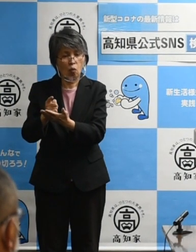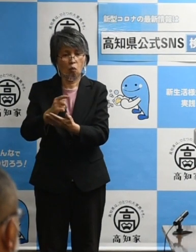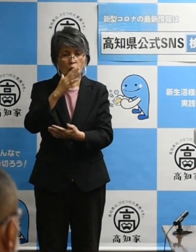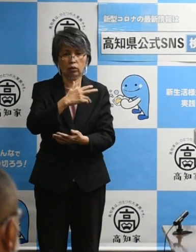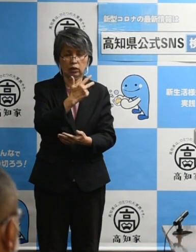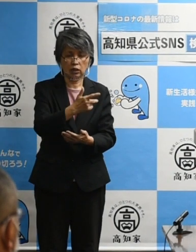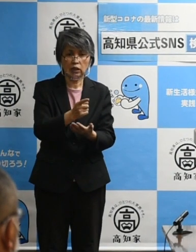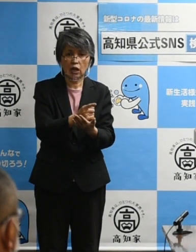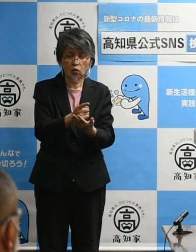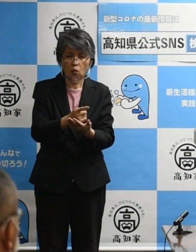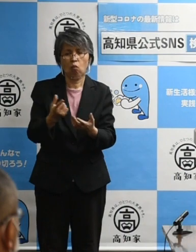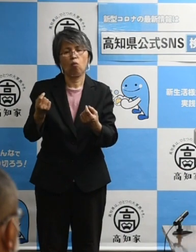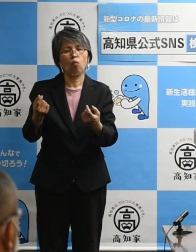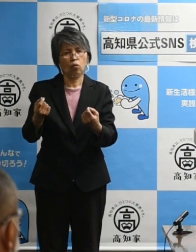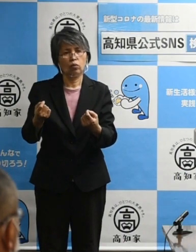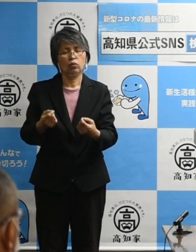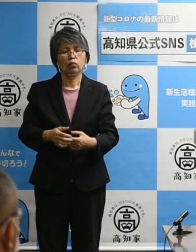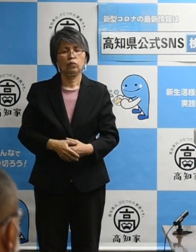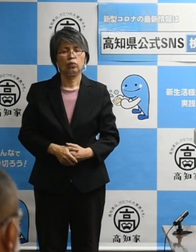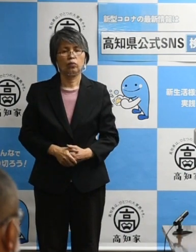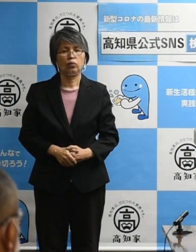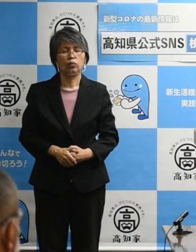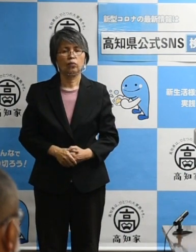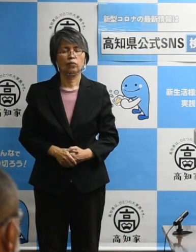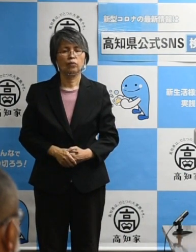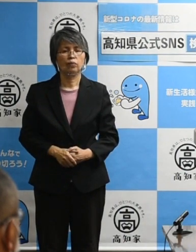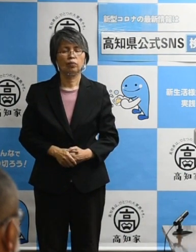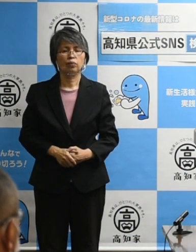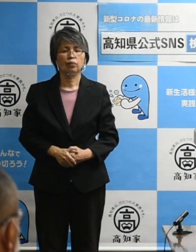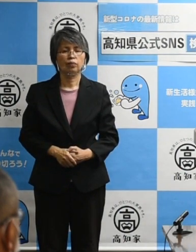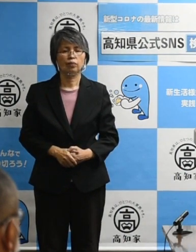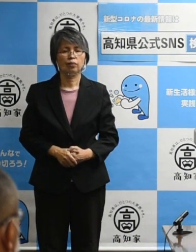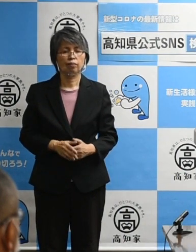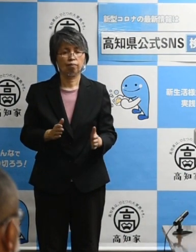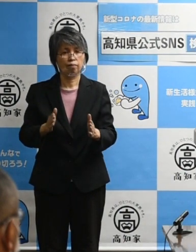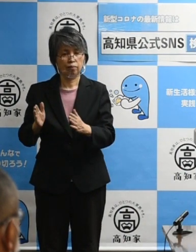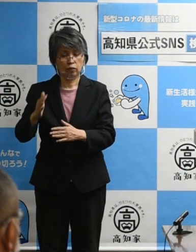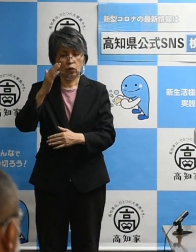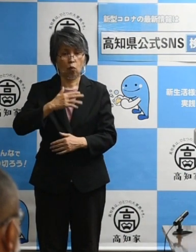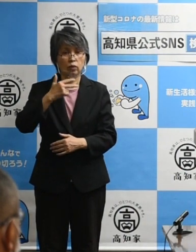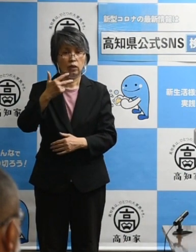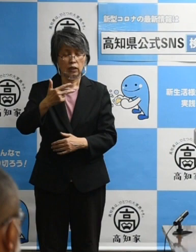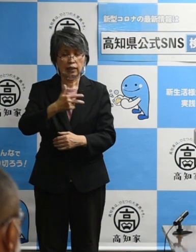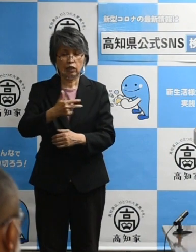形になっております。次をお願いします。この高知市内の